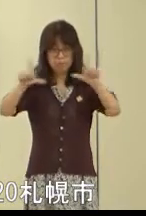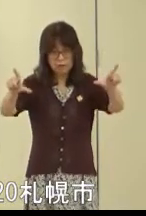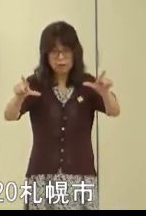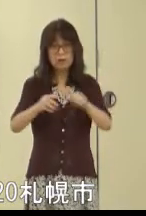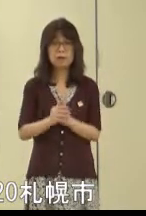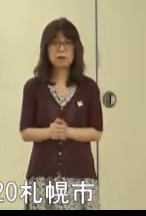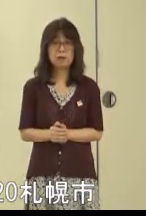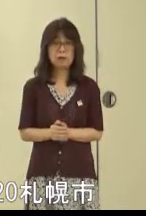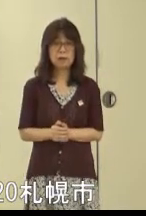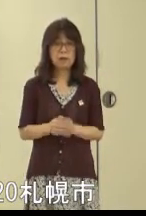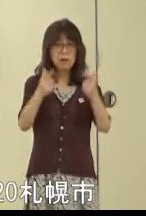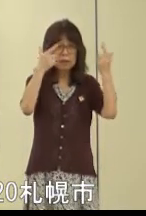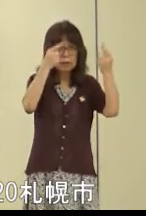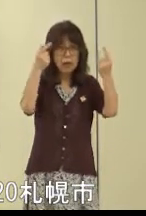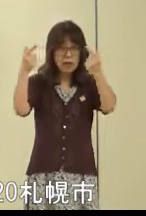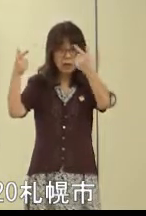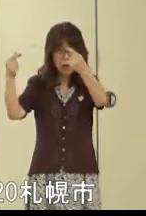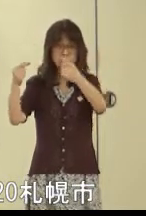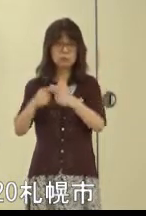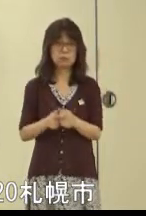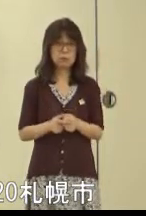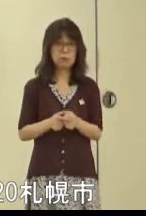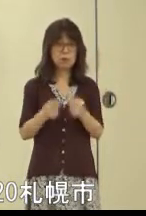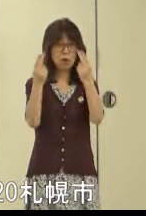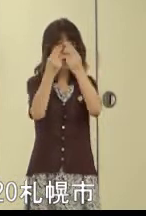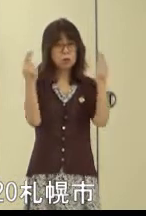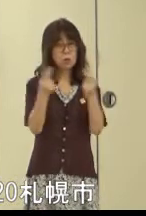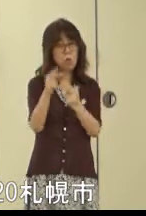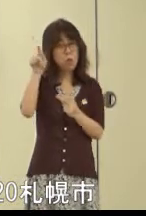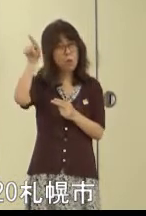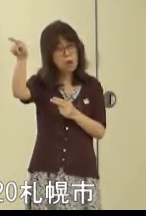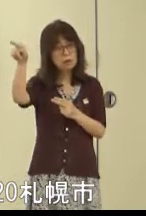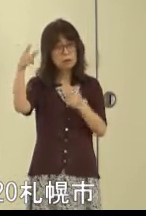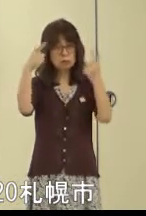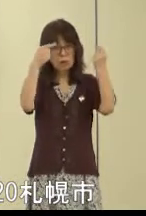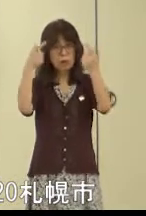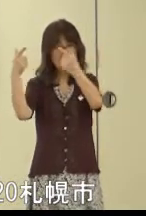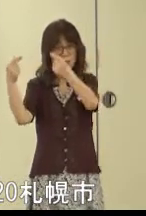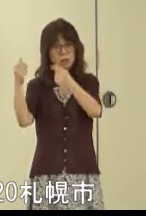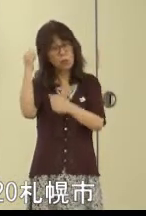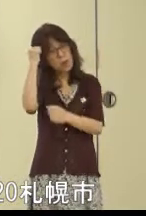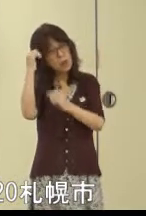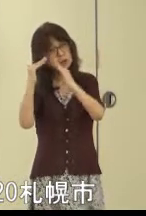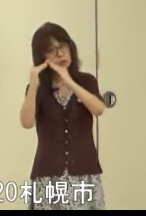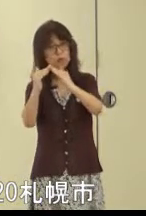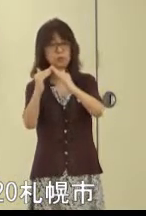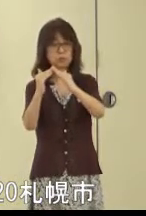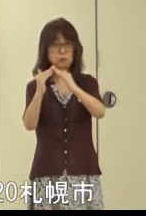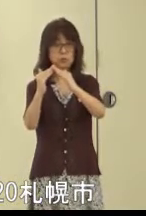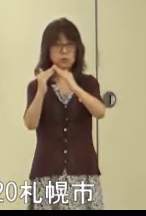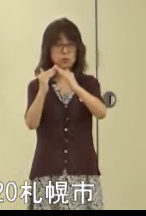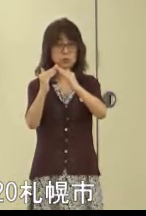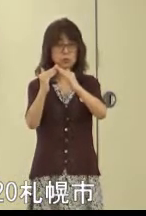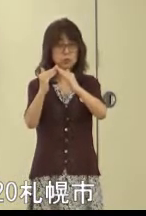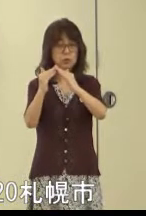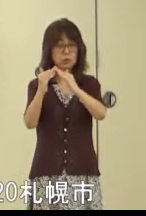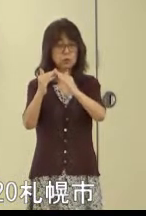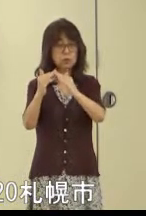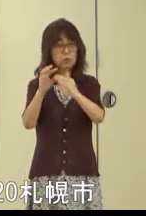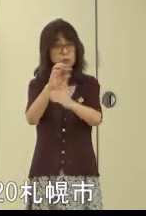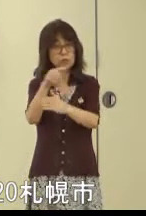まぁ各大学今道外でも大学の合宿でありますとかそういったところでです